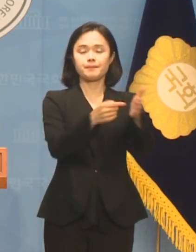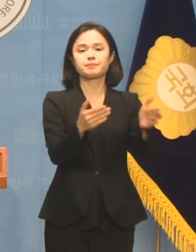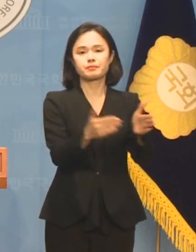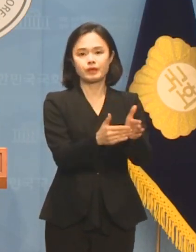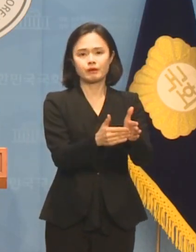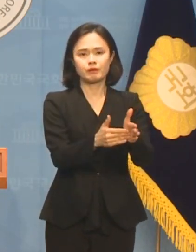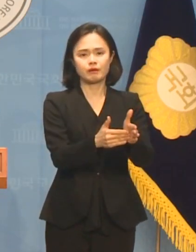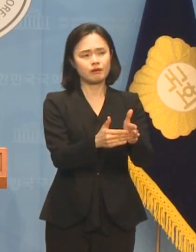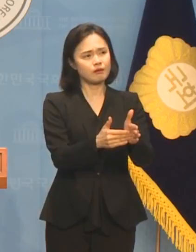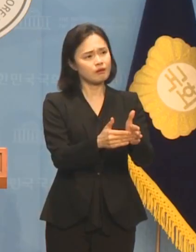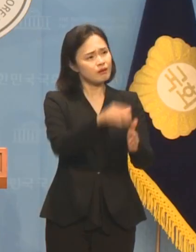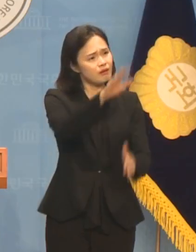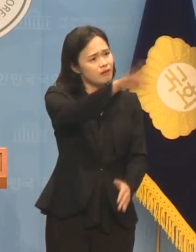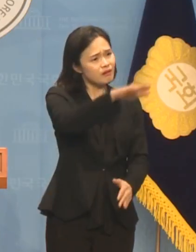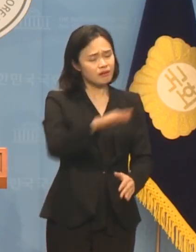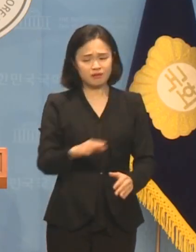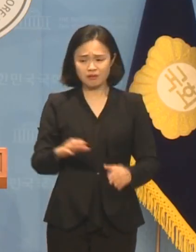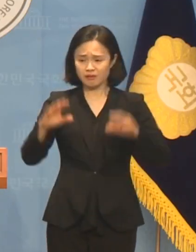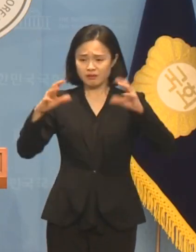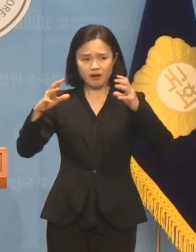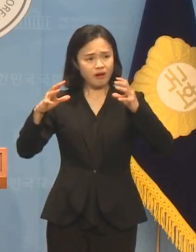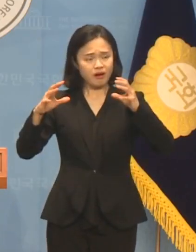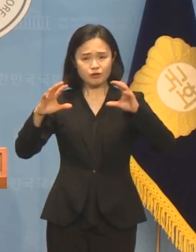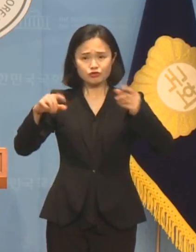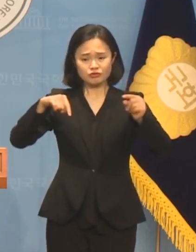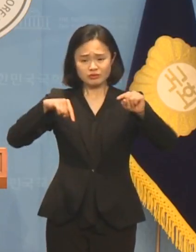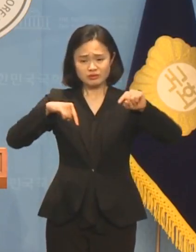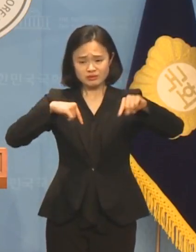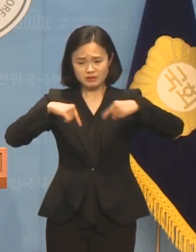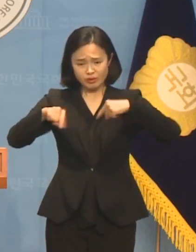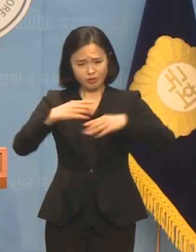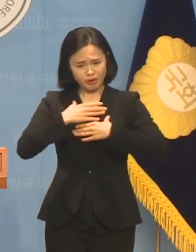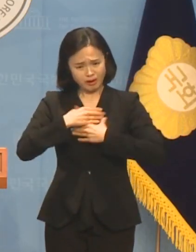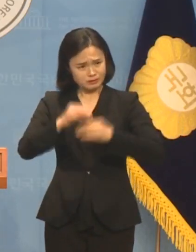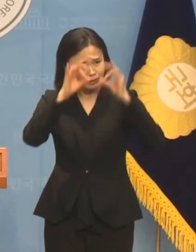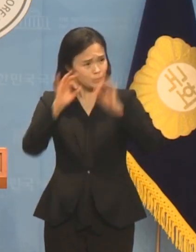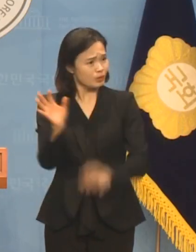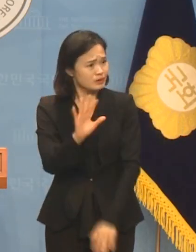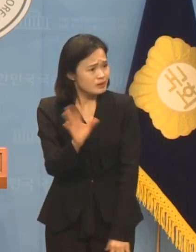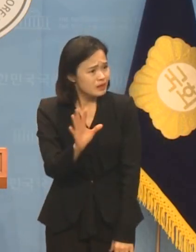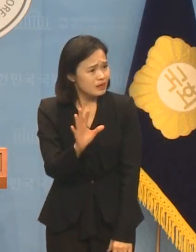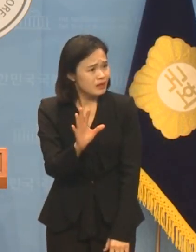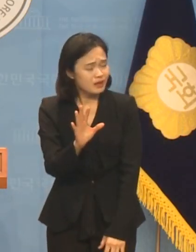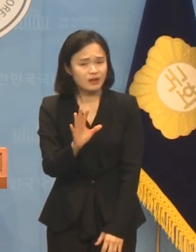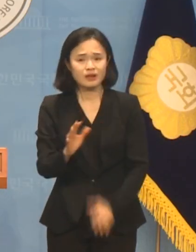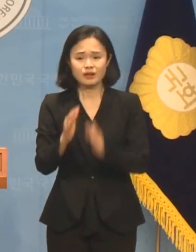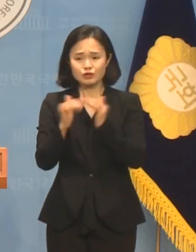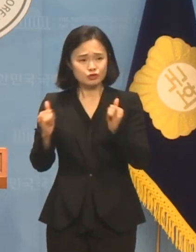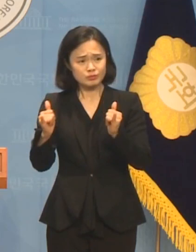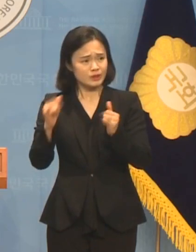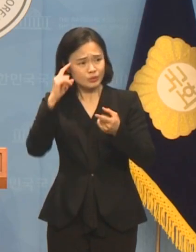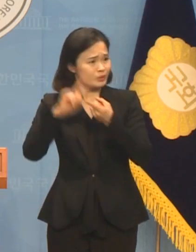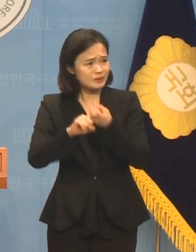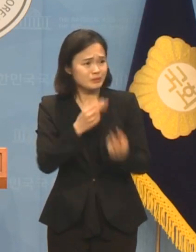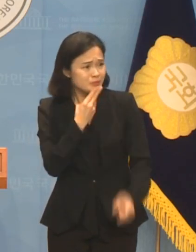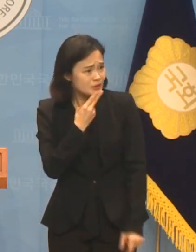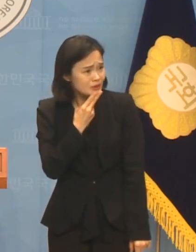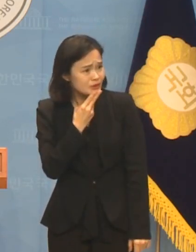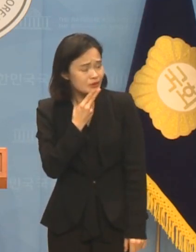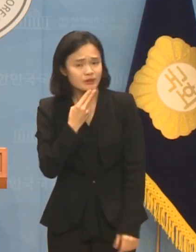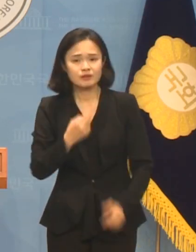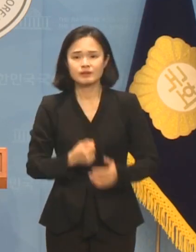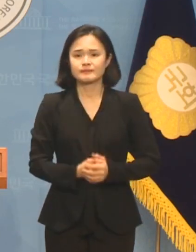것인지요? 헌법과 국민들은 보이지 않는 것인지요? 한덕수 권한대행의 탄핵 사유가